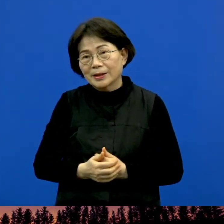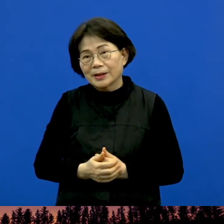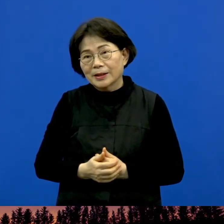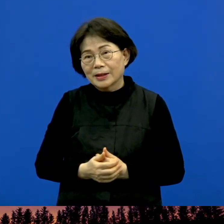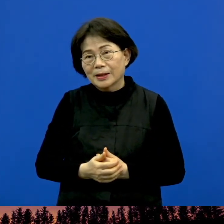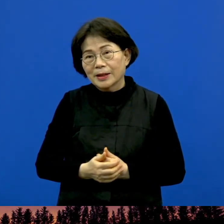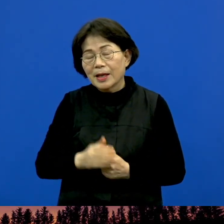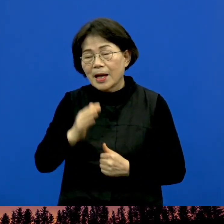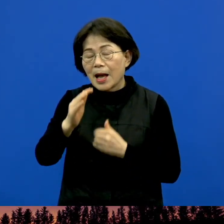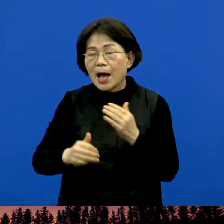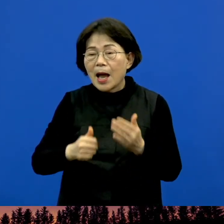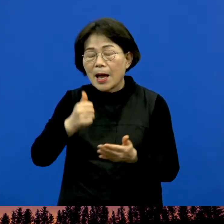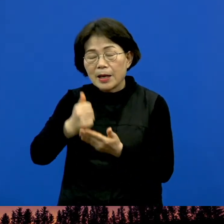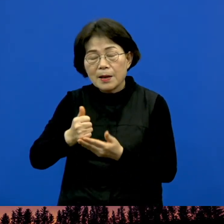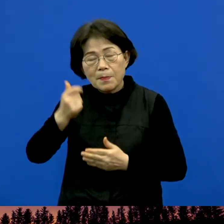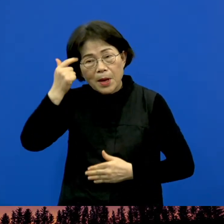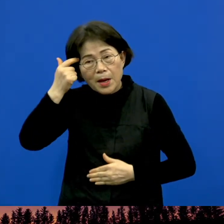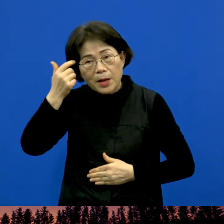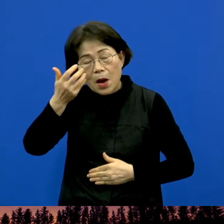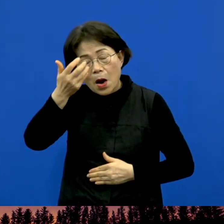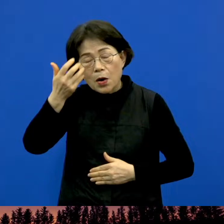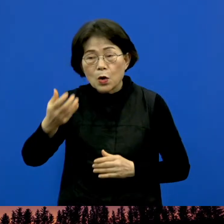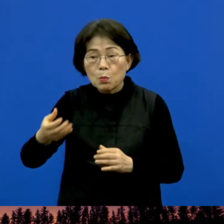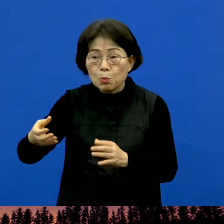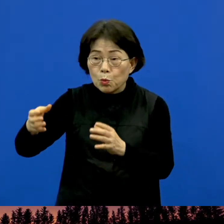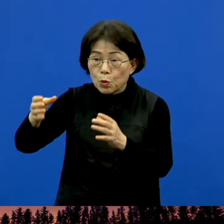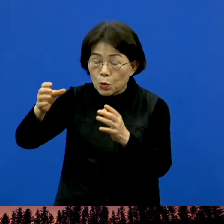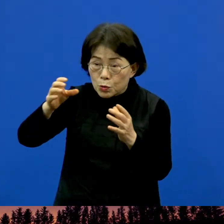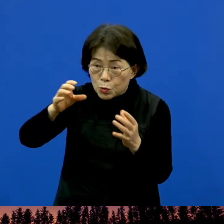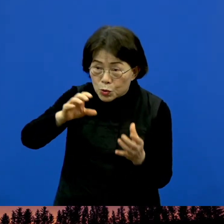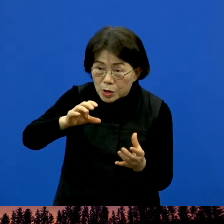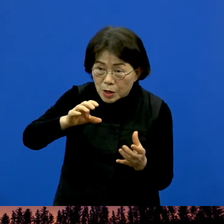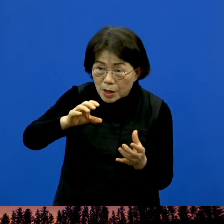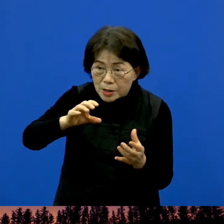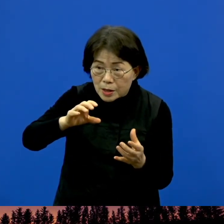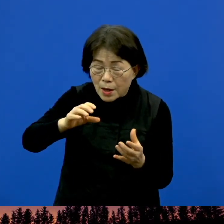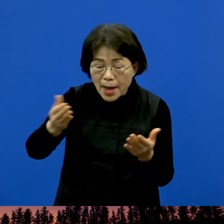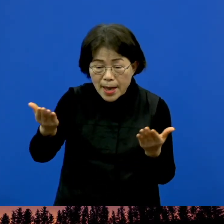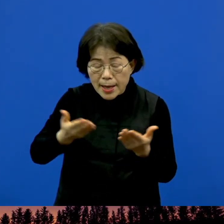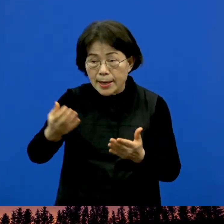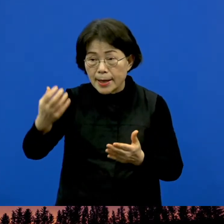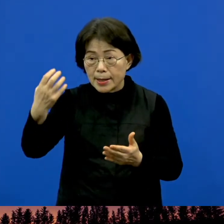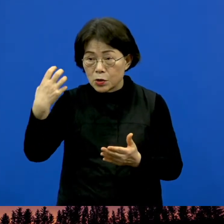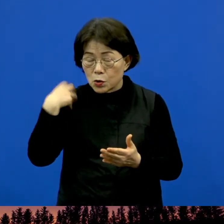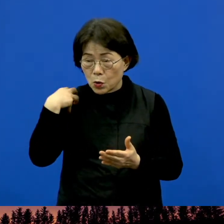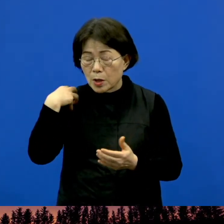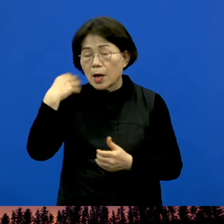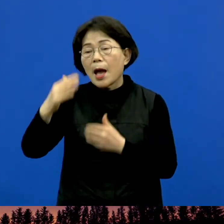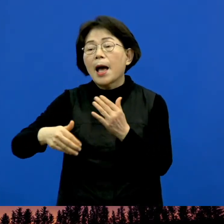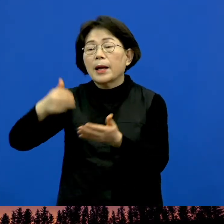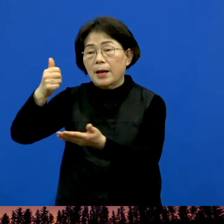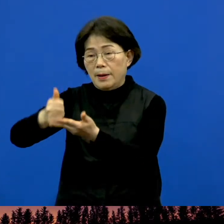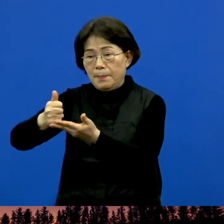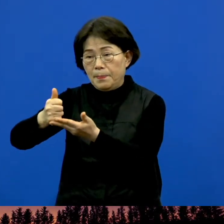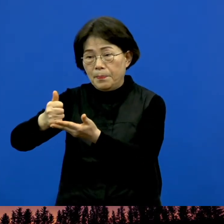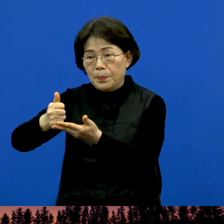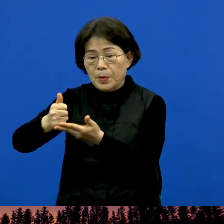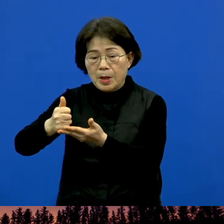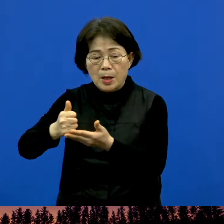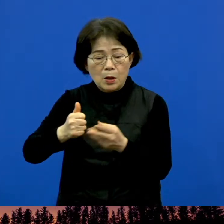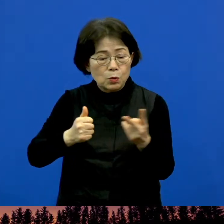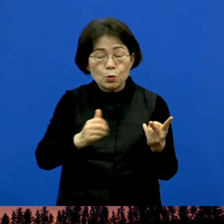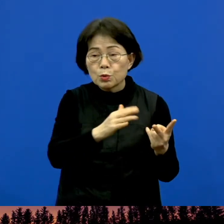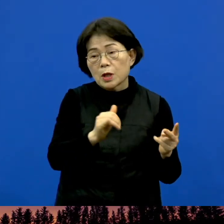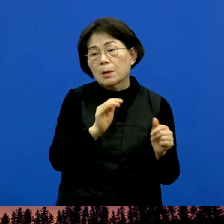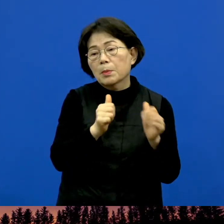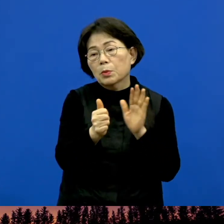자, 또 하나님의 영을 부어주신 것은 주도권을 하나님이 가지시겠다는 겁니다. 일의 주도권은 하나님이시고 그들은 보조자의 역할이에요.